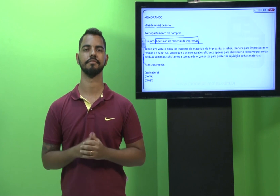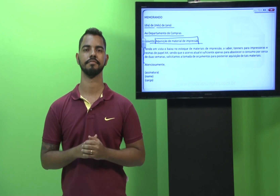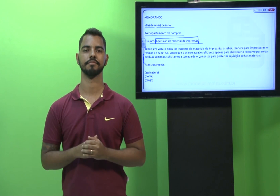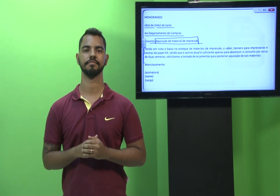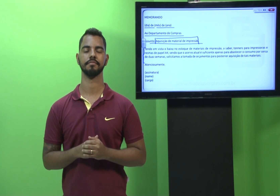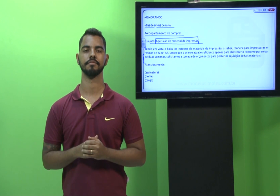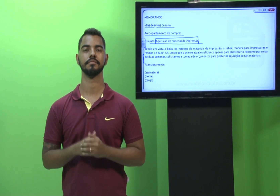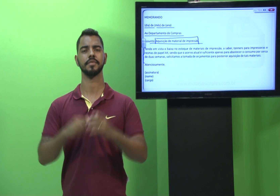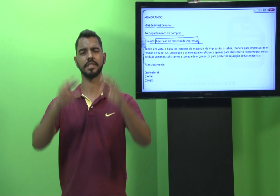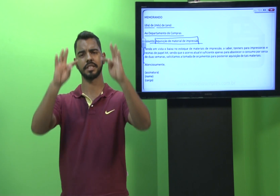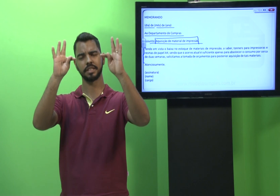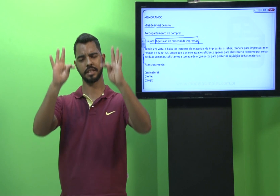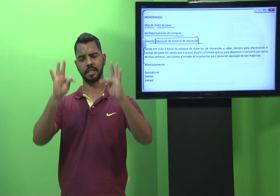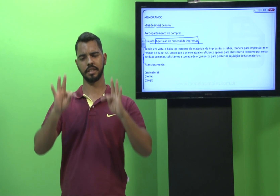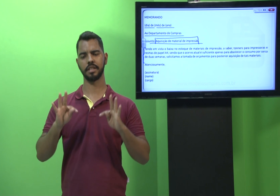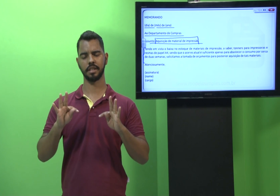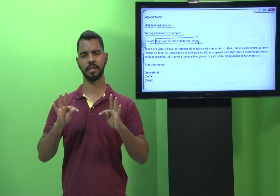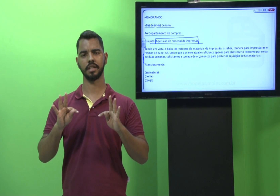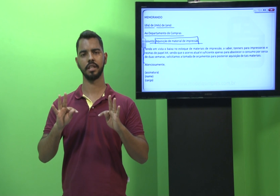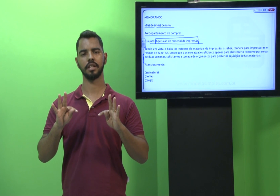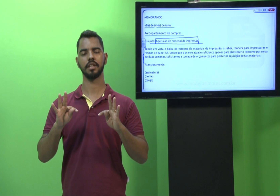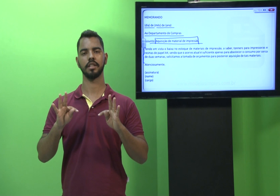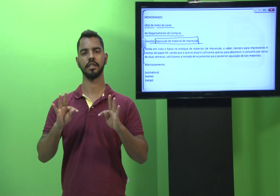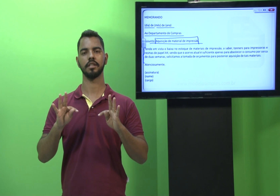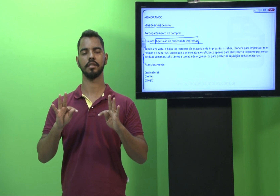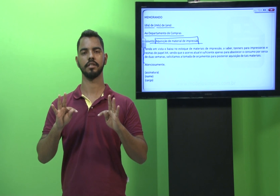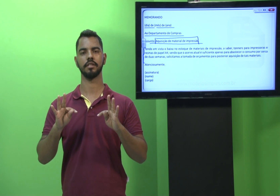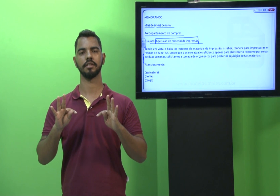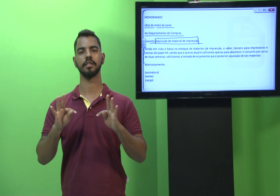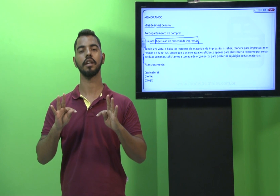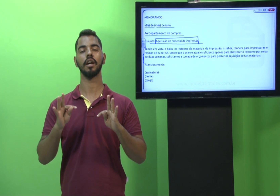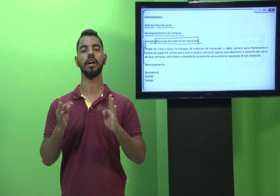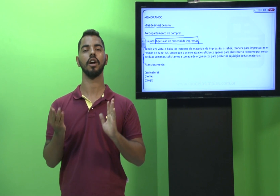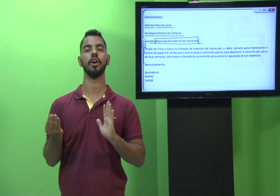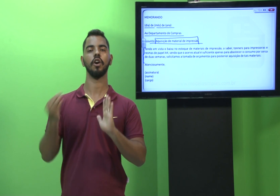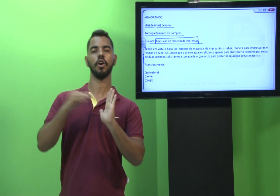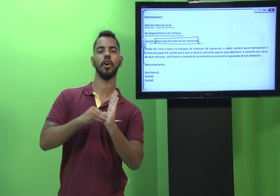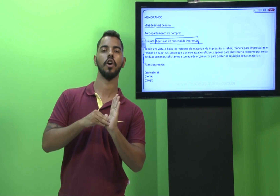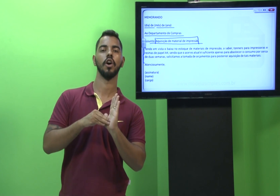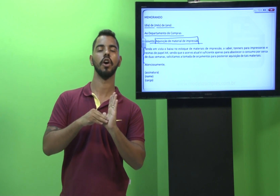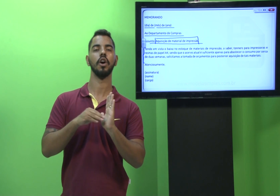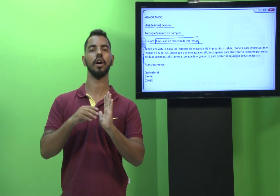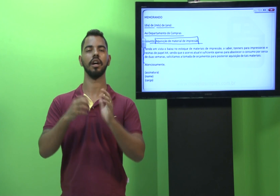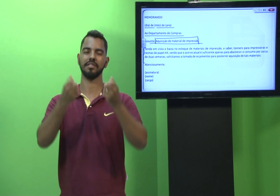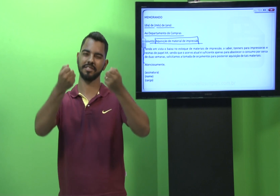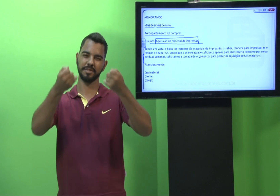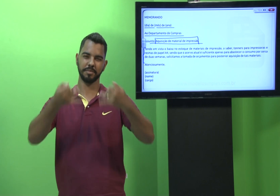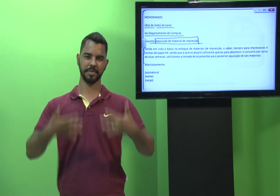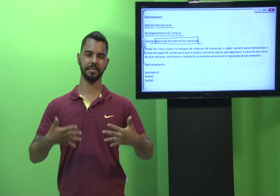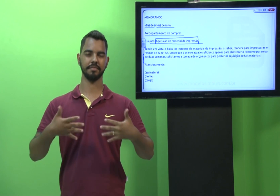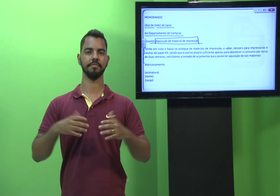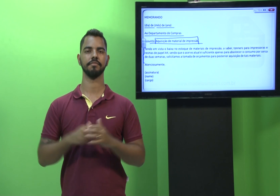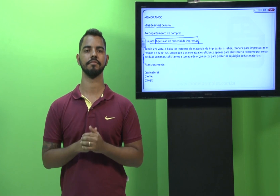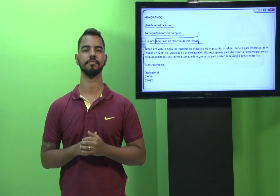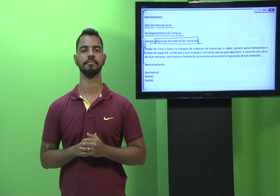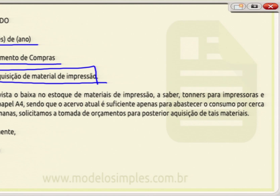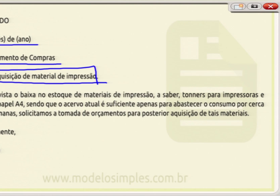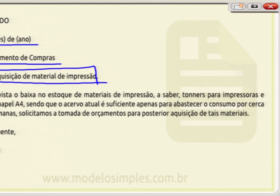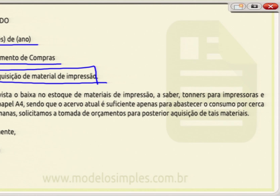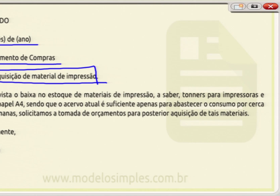coloca a mensagem. Tendo em vista o baixa no estoque de materiais de impressão,